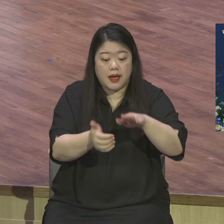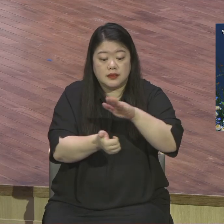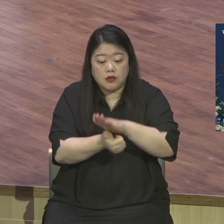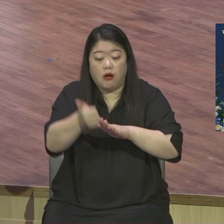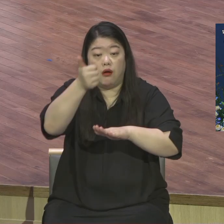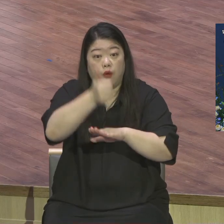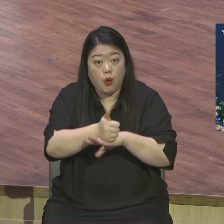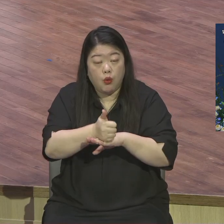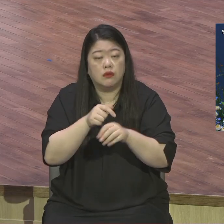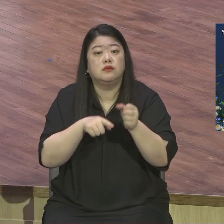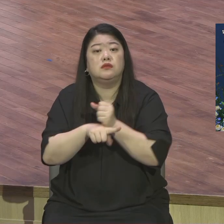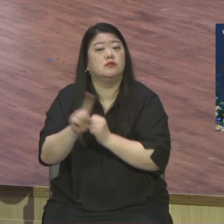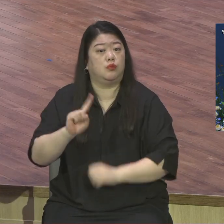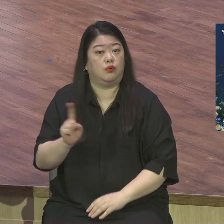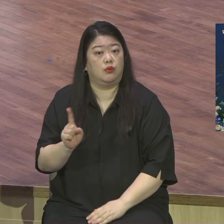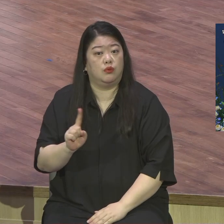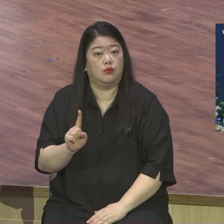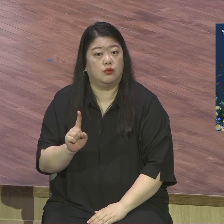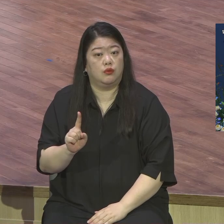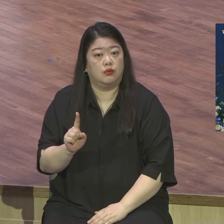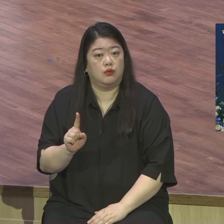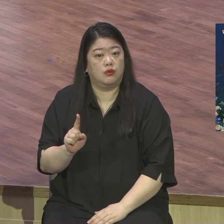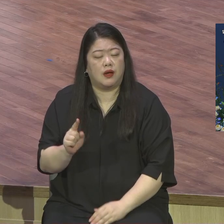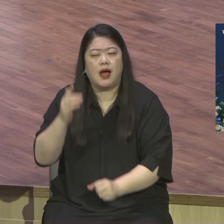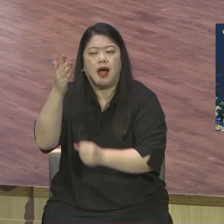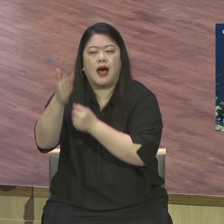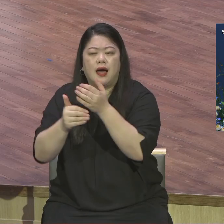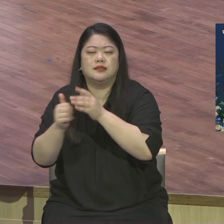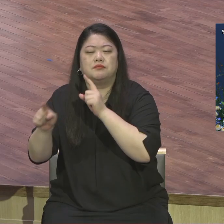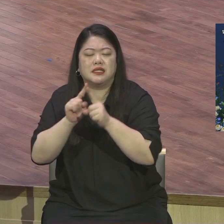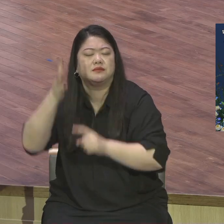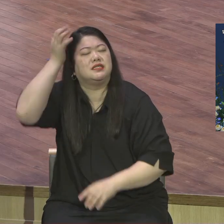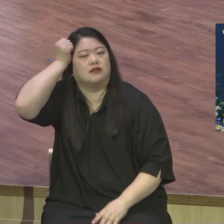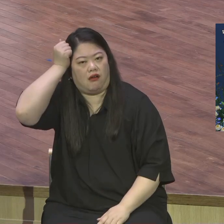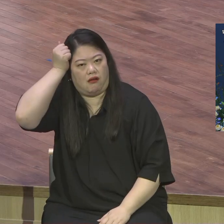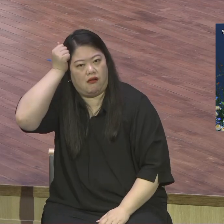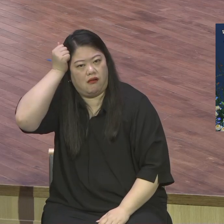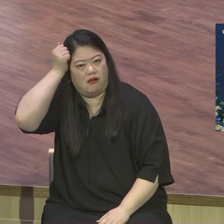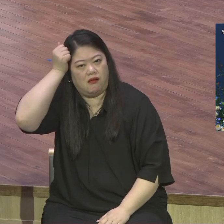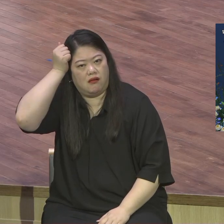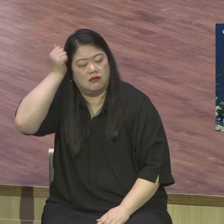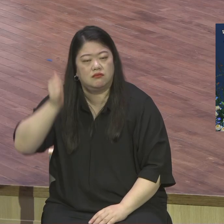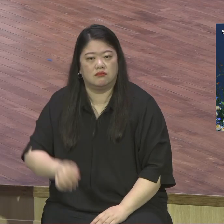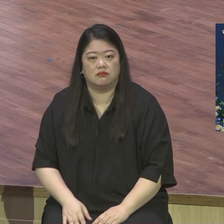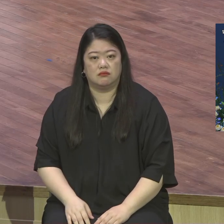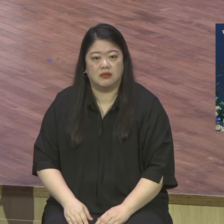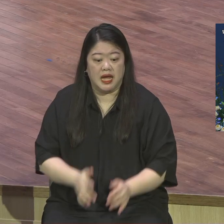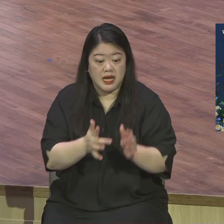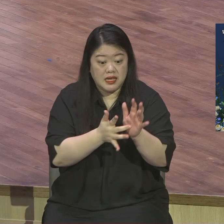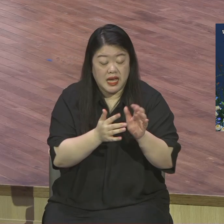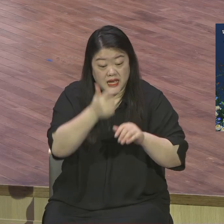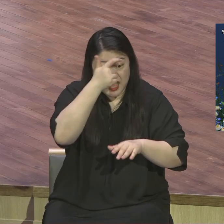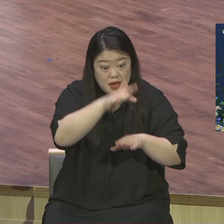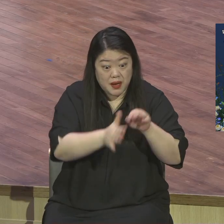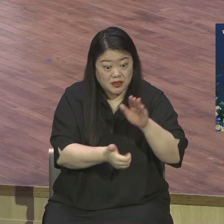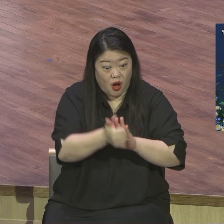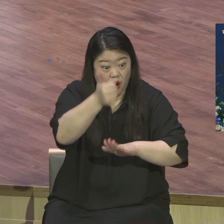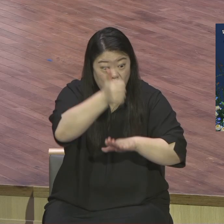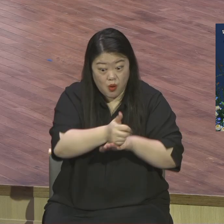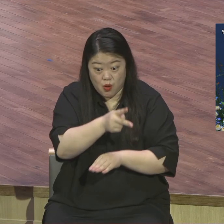예배 실패하고 말씀을 잡은 게 없어. 뻥이야. 그래가 수년 수십년 교회 다녀. 입에서 남은 말은